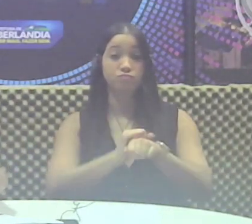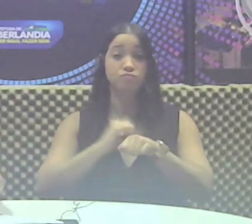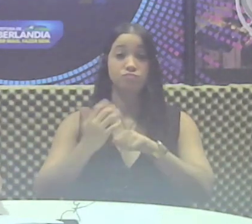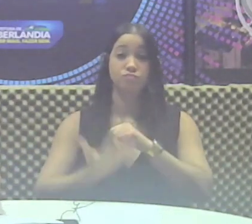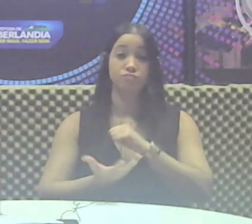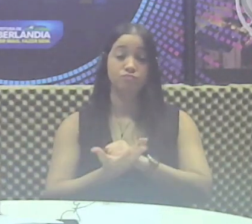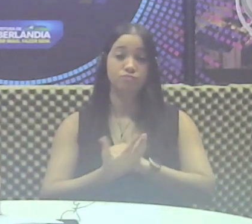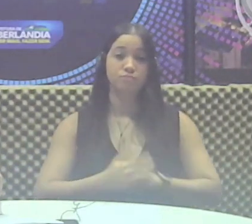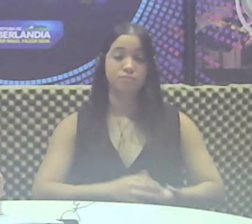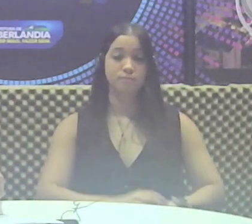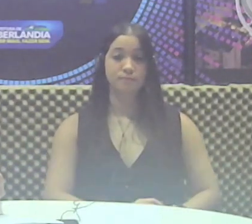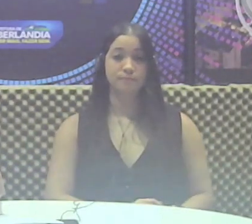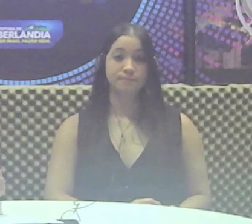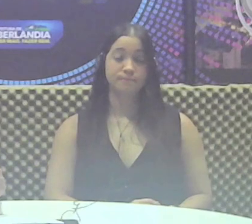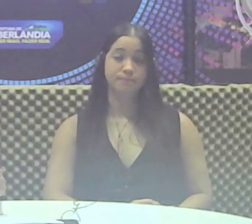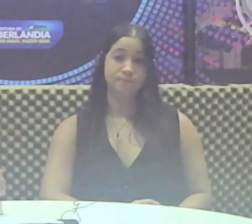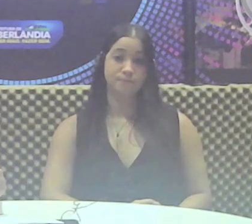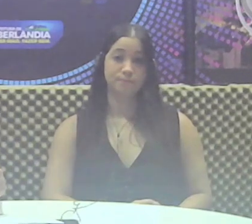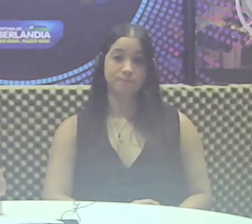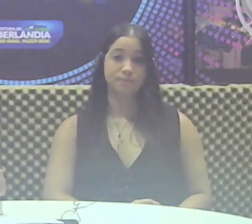Covid-19.